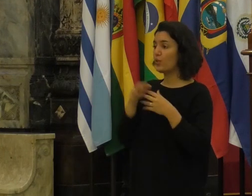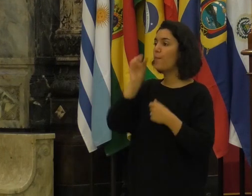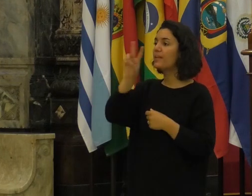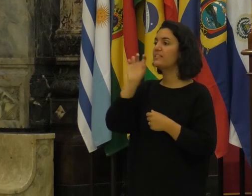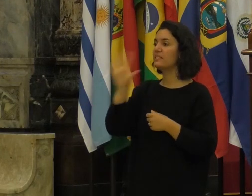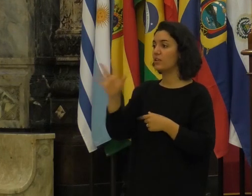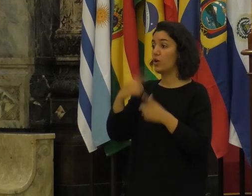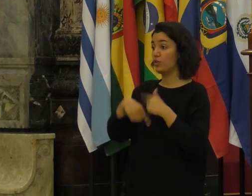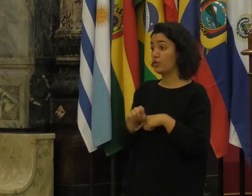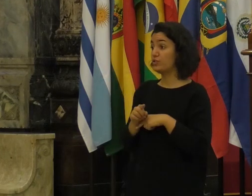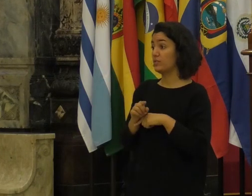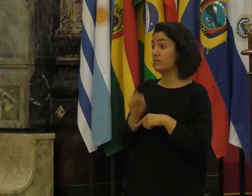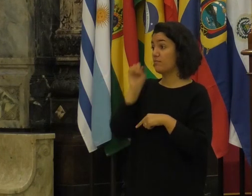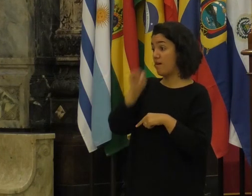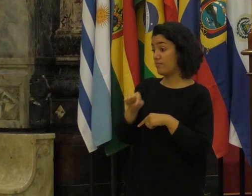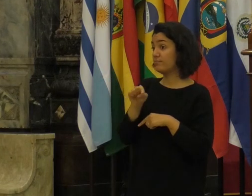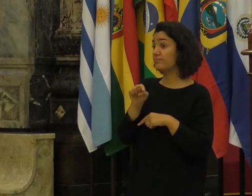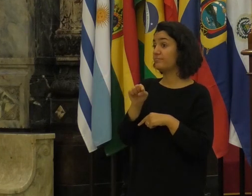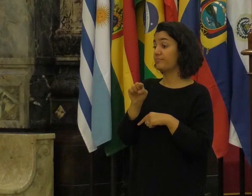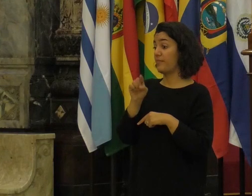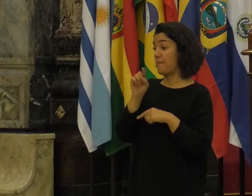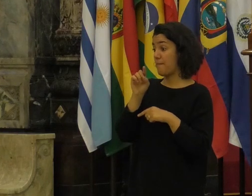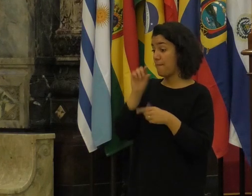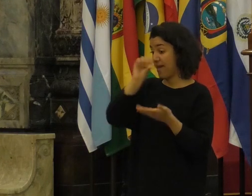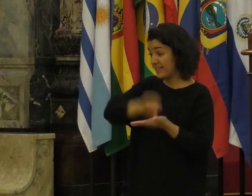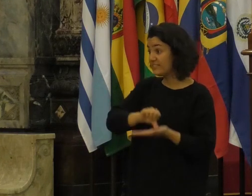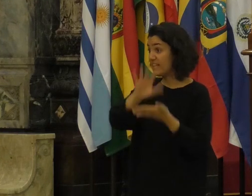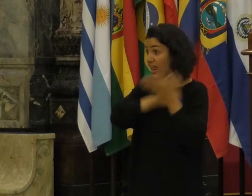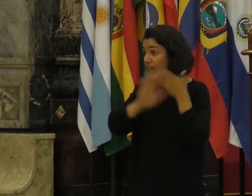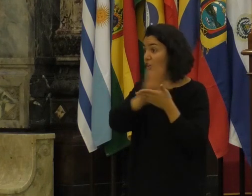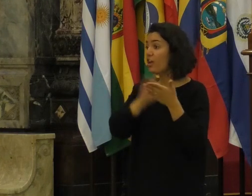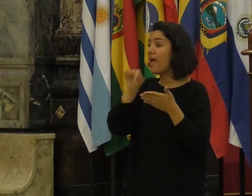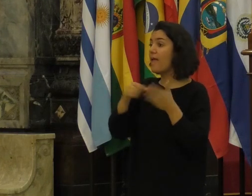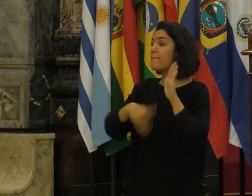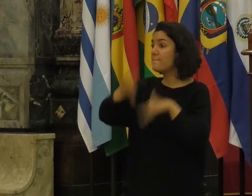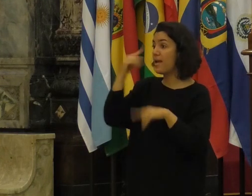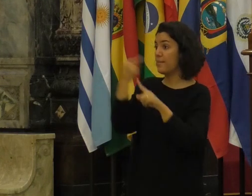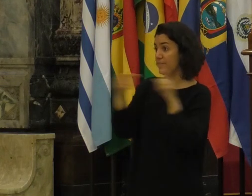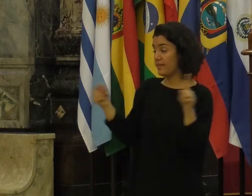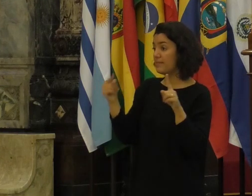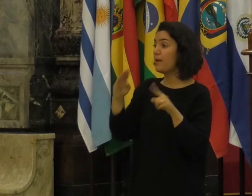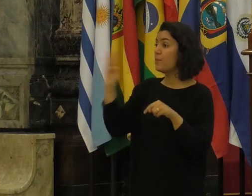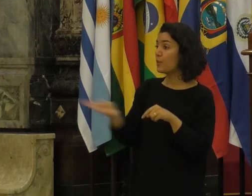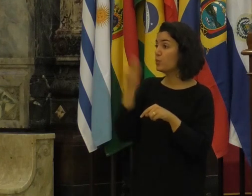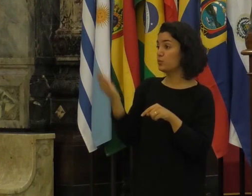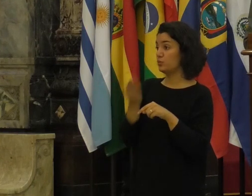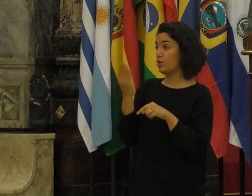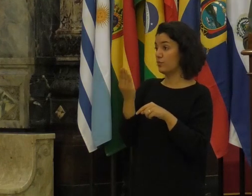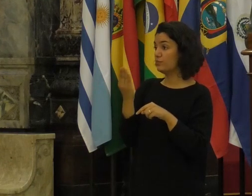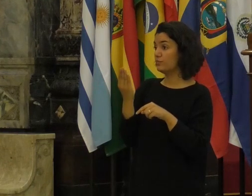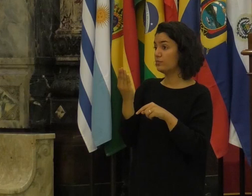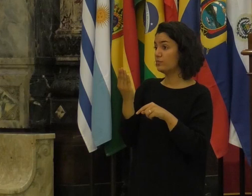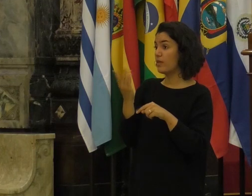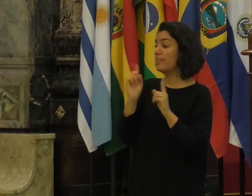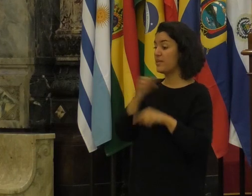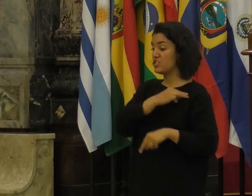25%. Es decir, esa región y ese país producen más de la mitad de las publicaciones que el informe documenta. Por su parte,